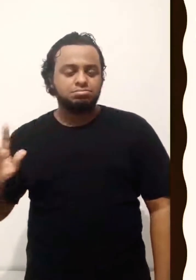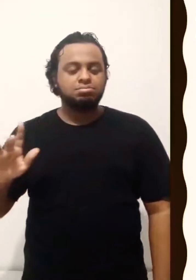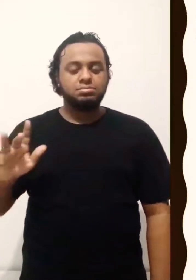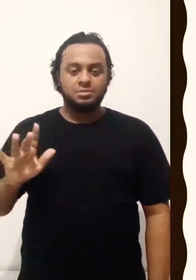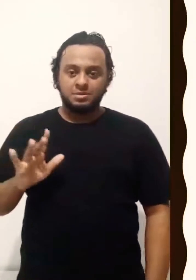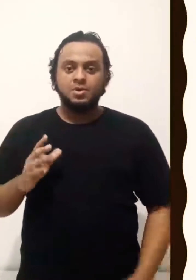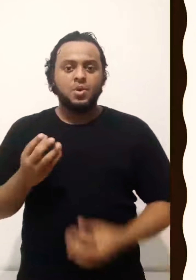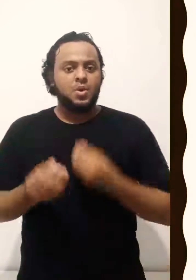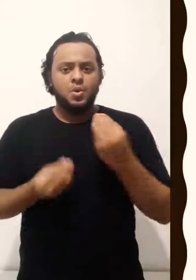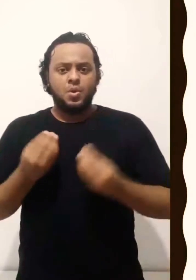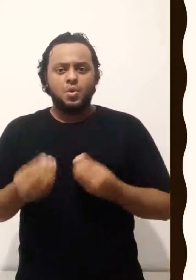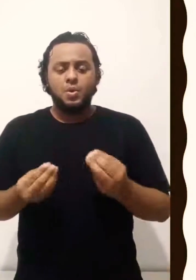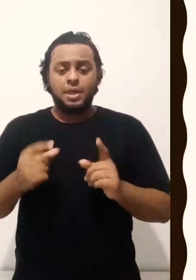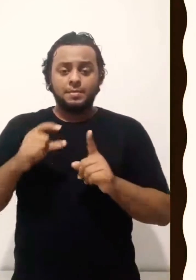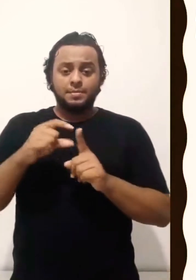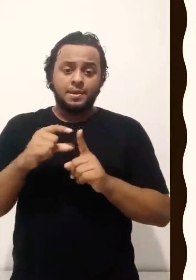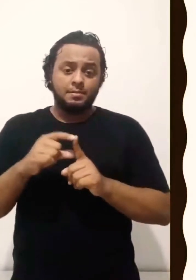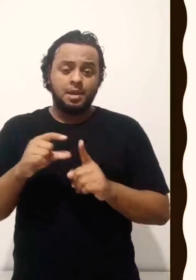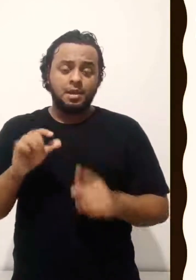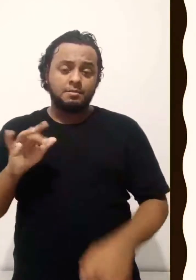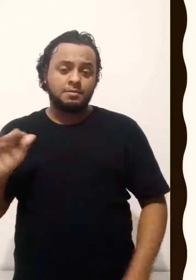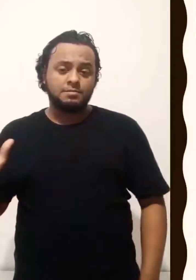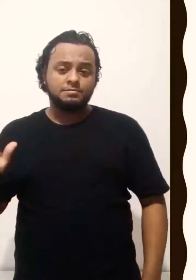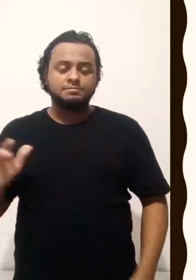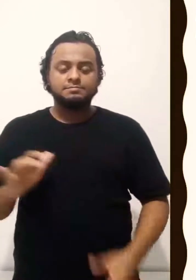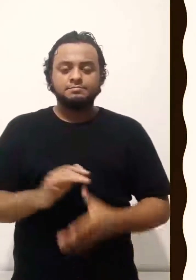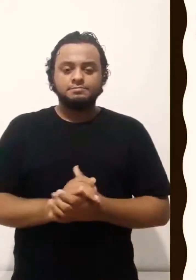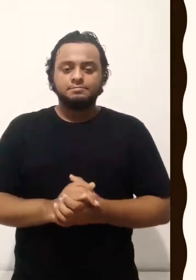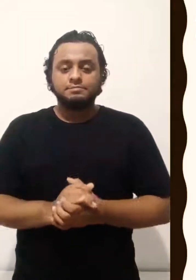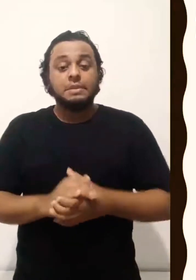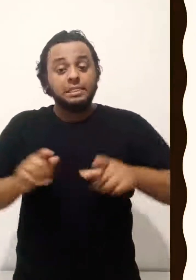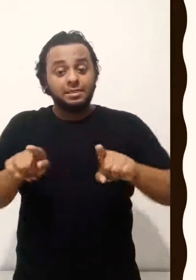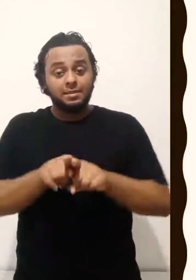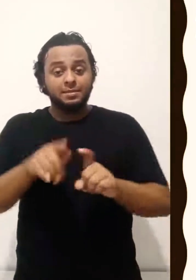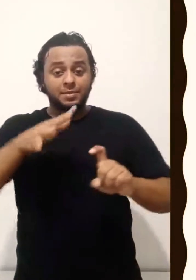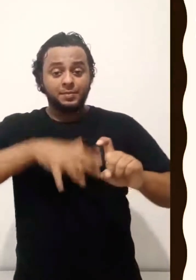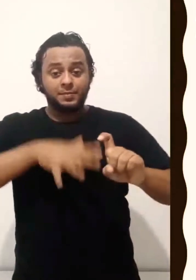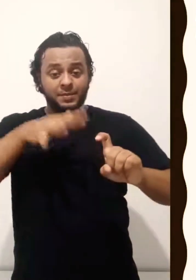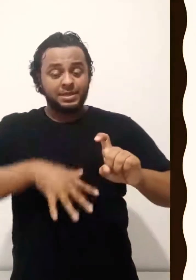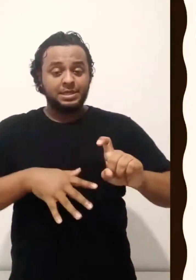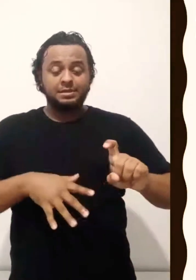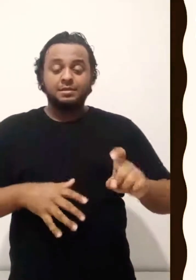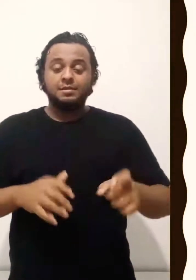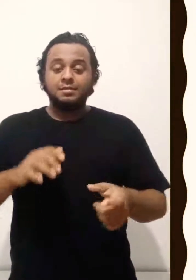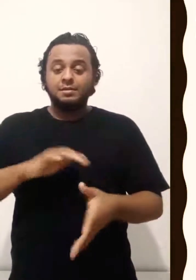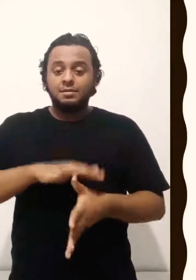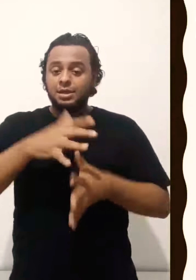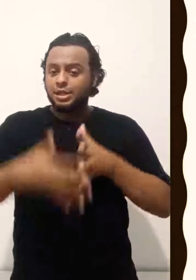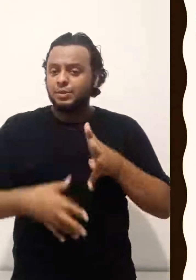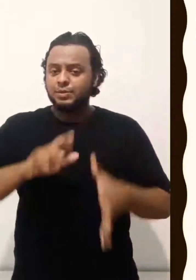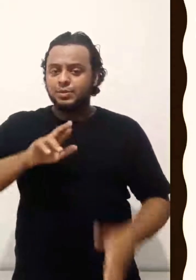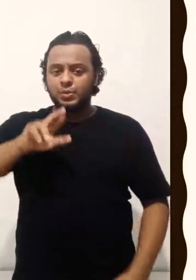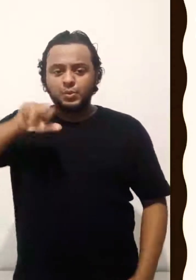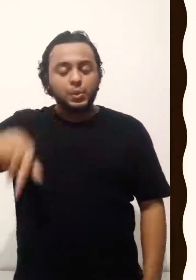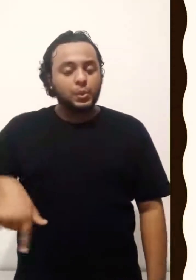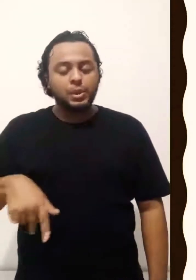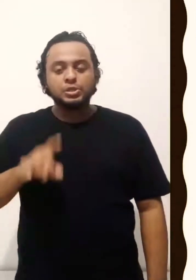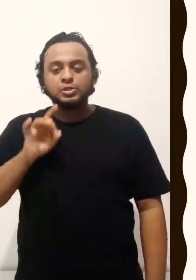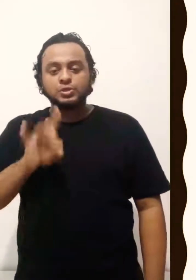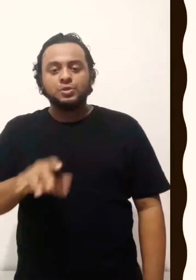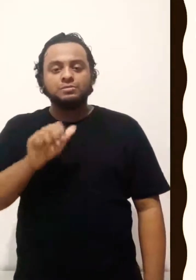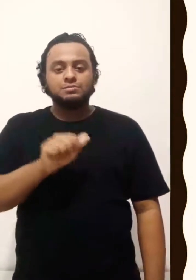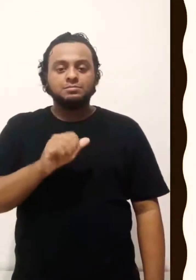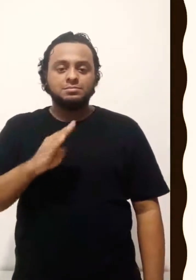para reproduzir aquela palavra. Então isso também é um mito. A Libras não é apenas o